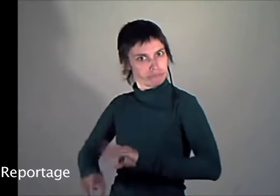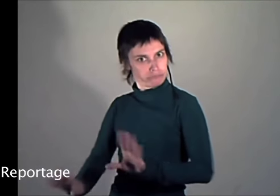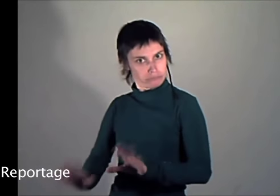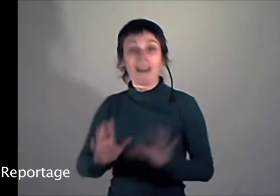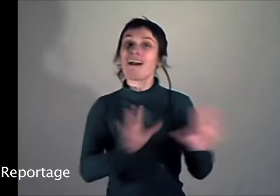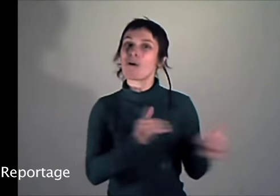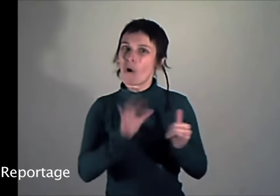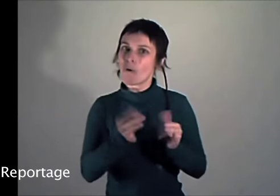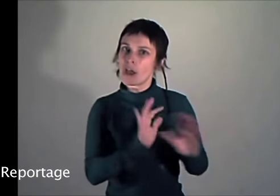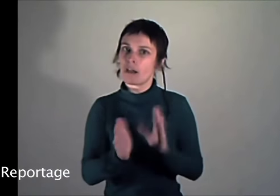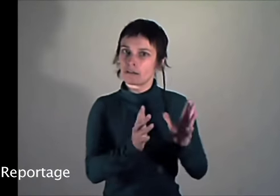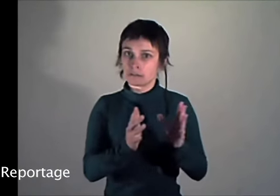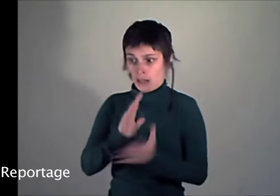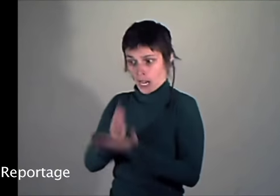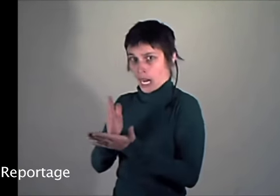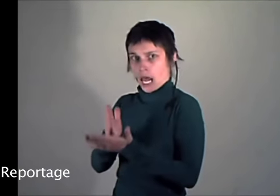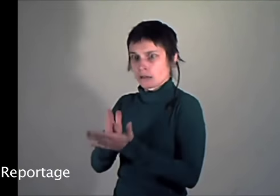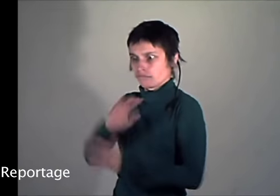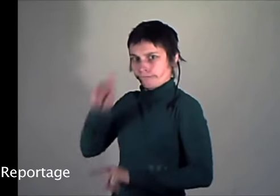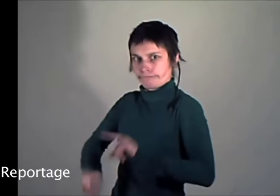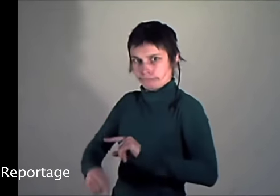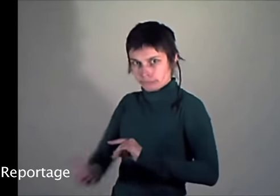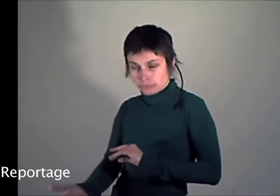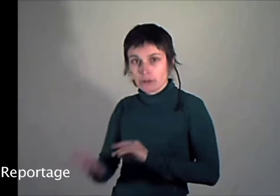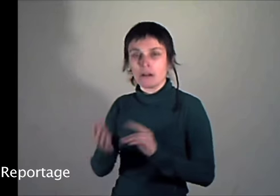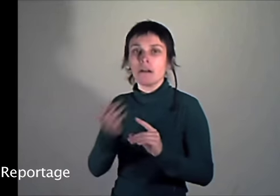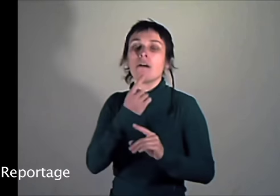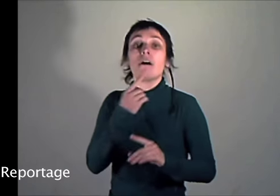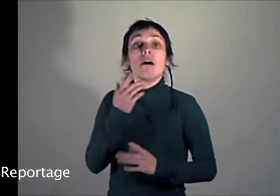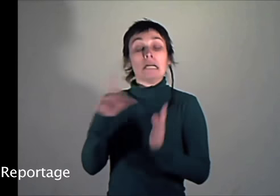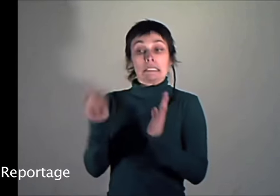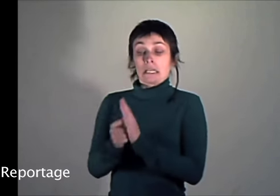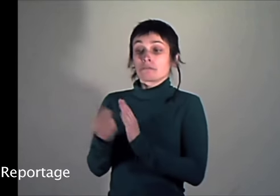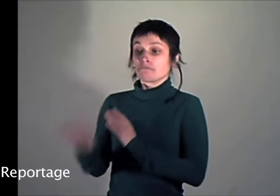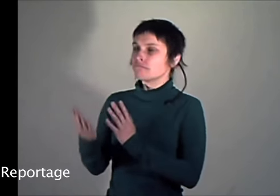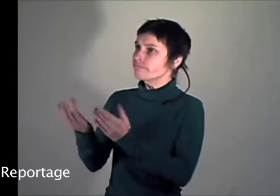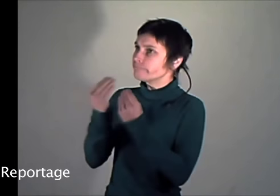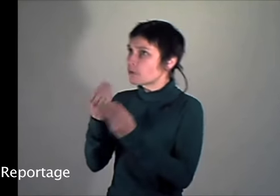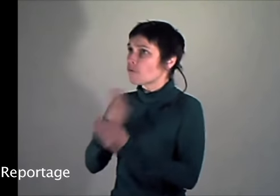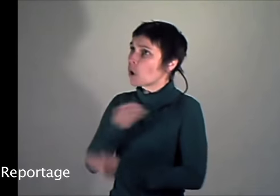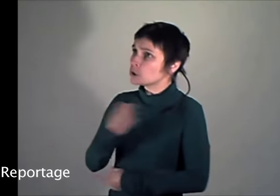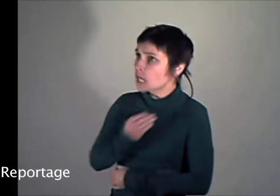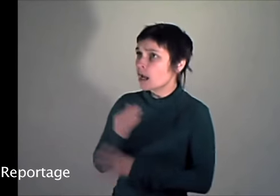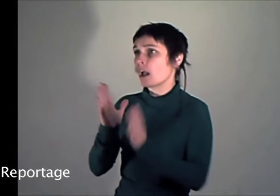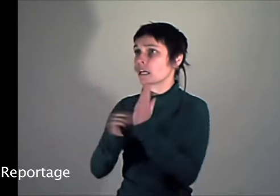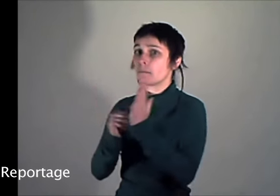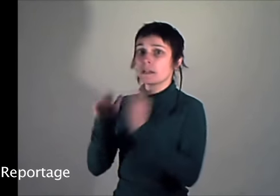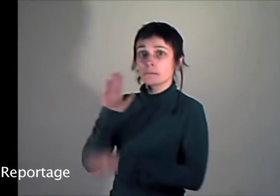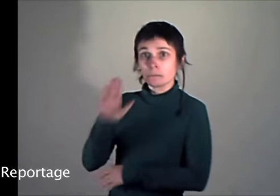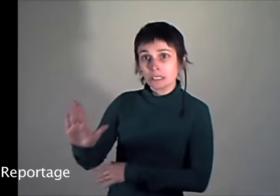classe, donc la langue qu'on apprenait, c'était le français, il n'y avait qu'une langue, on n'avait pas le droit de signer dans la classe, c'était seulement dehors,